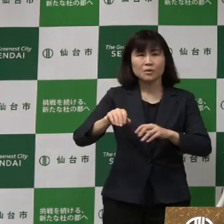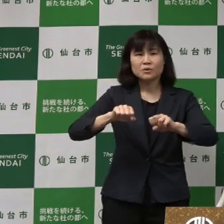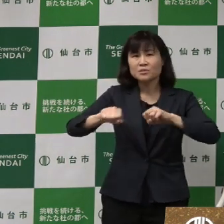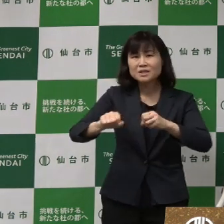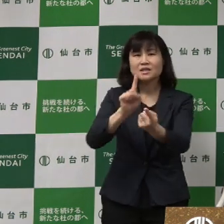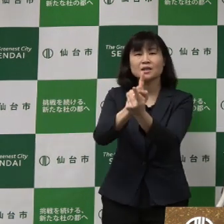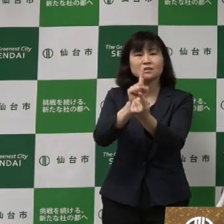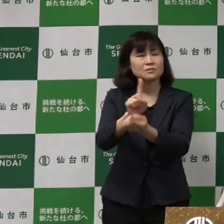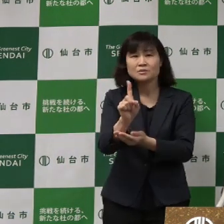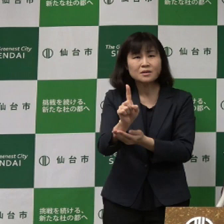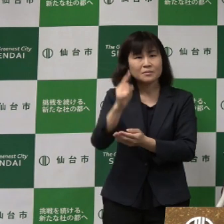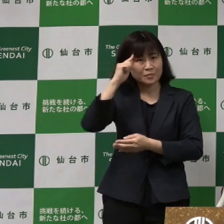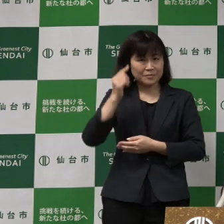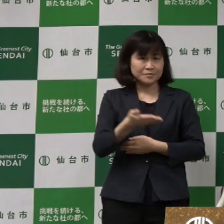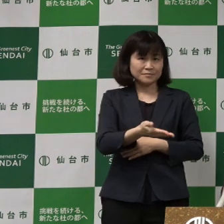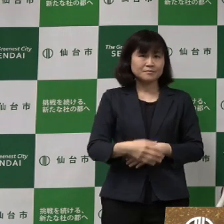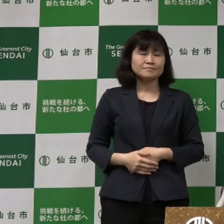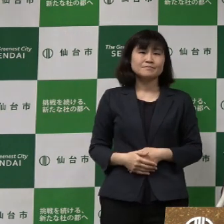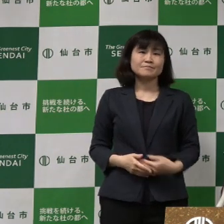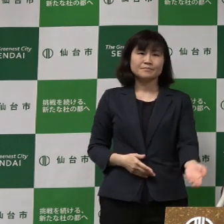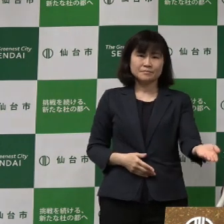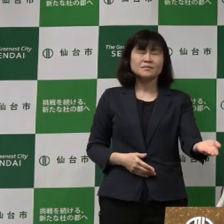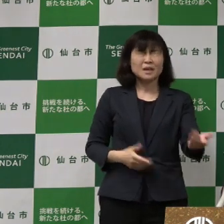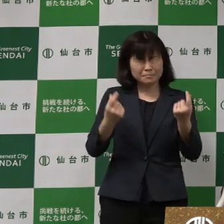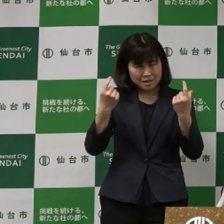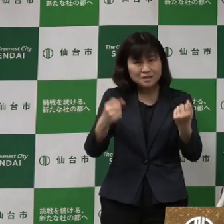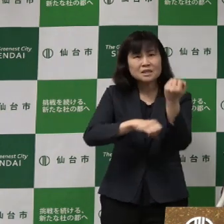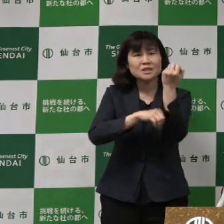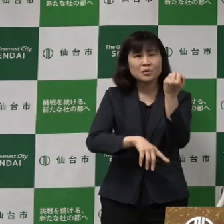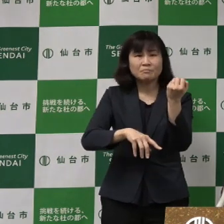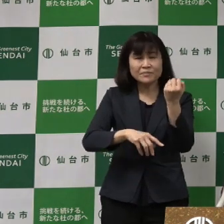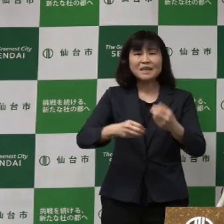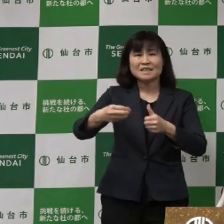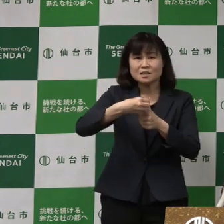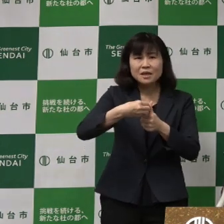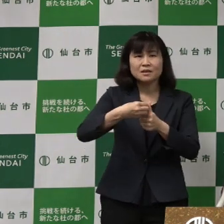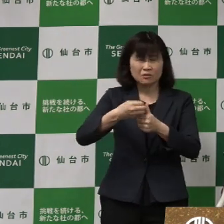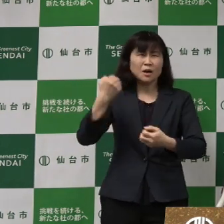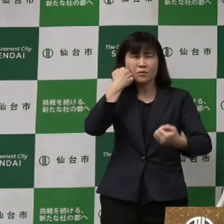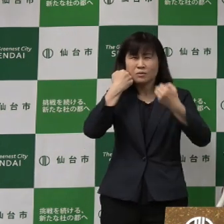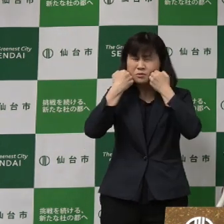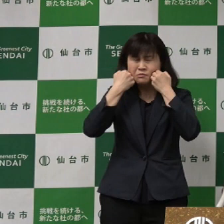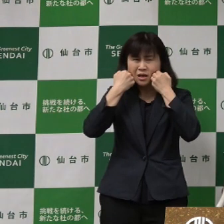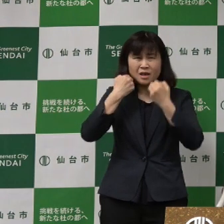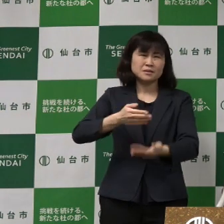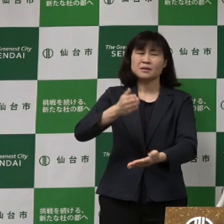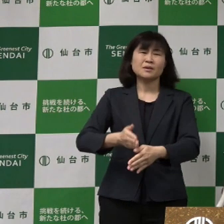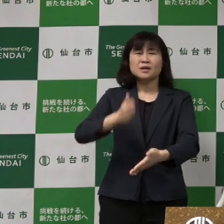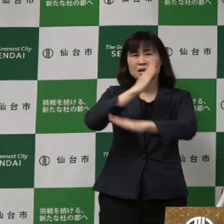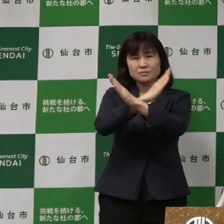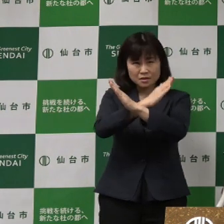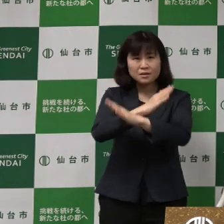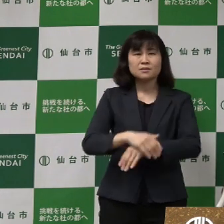ていくかを教えてください。 元よりいじめや暴力行為というのは許されざる行為だというふうに認